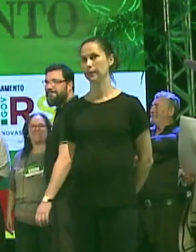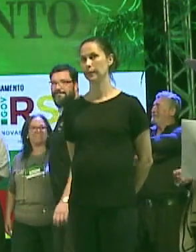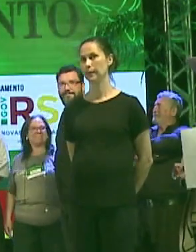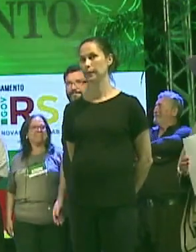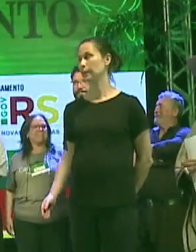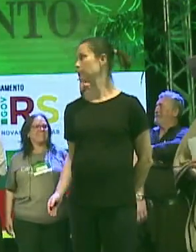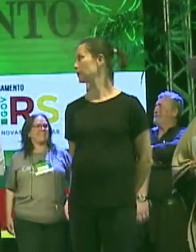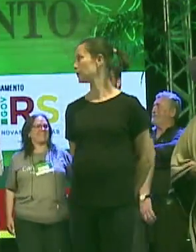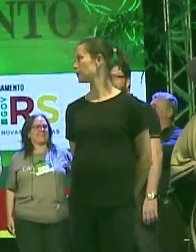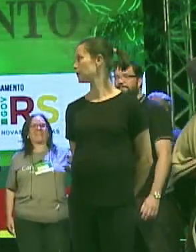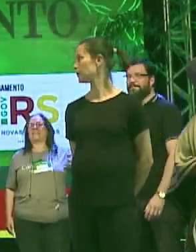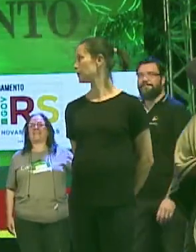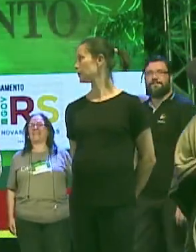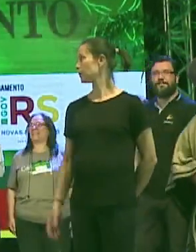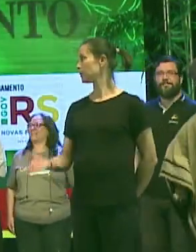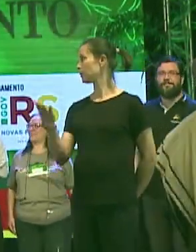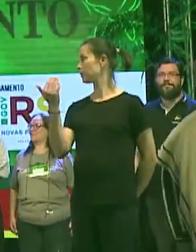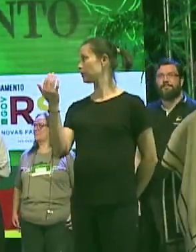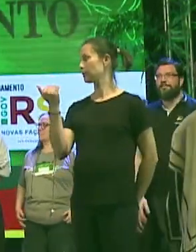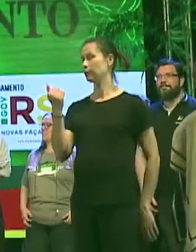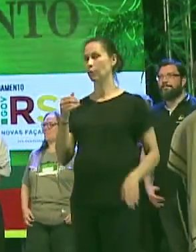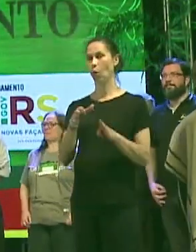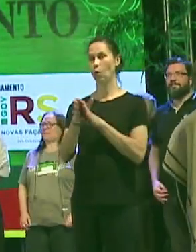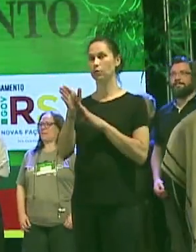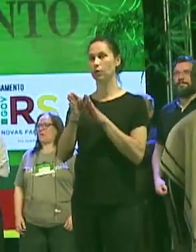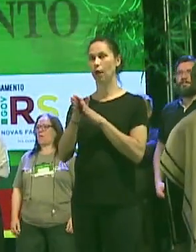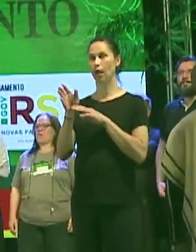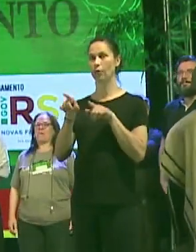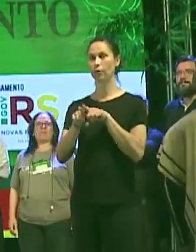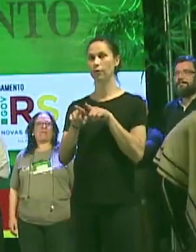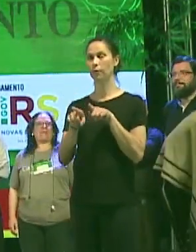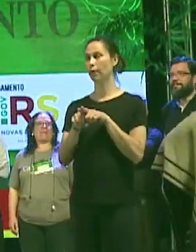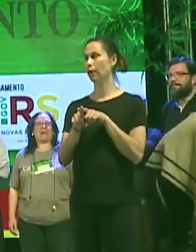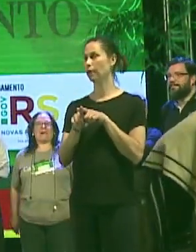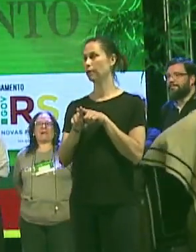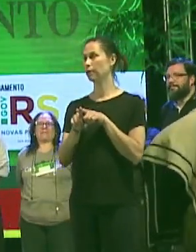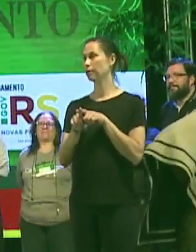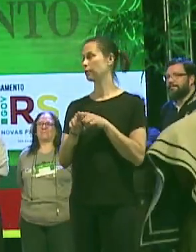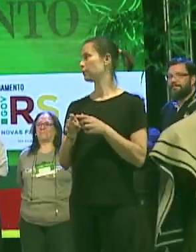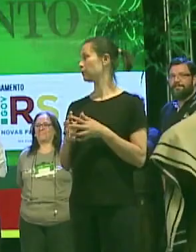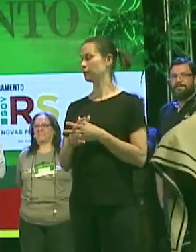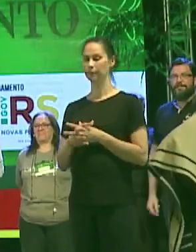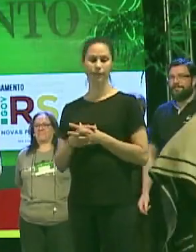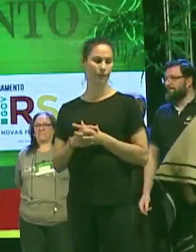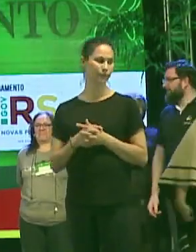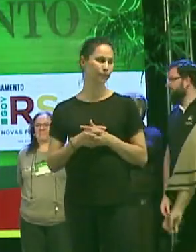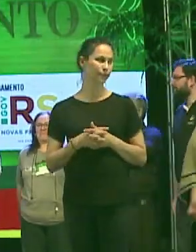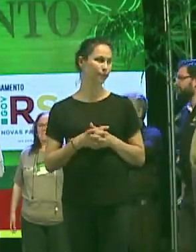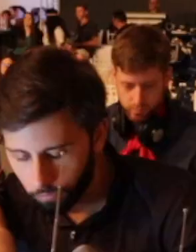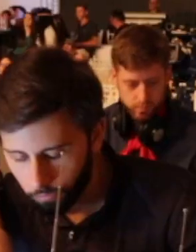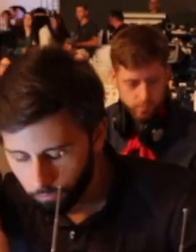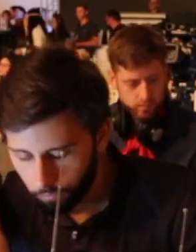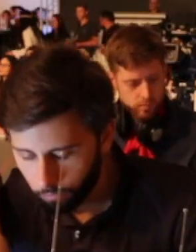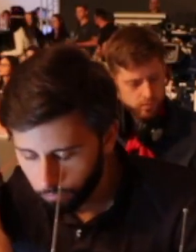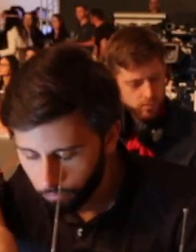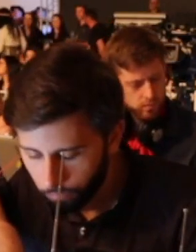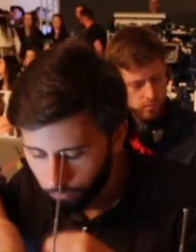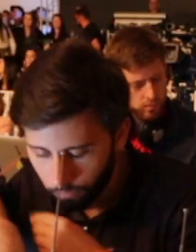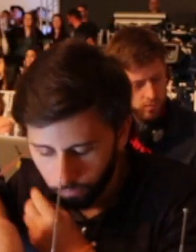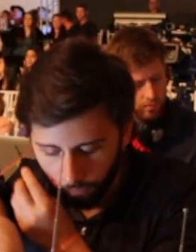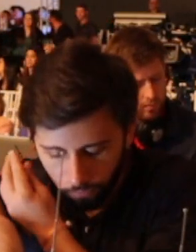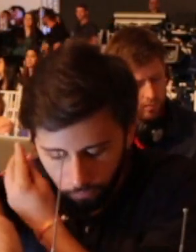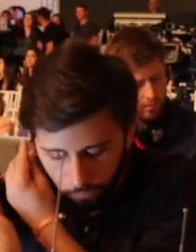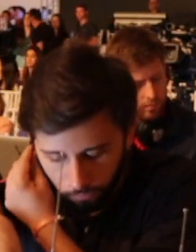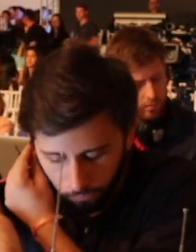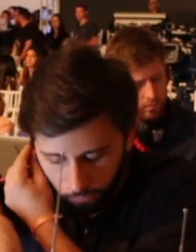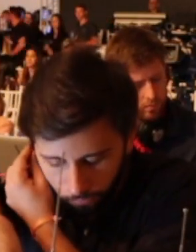Conselheiro, vamos. Passa pra vamos. Cá. Ei, ei. É a noite da premiação